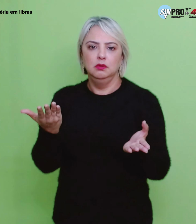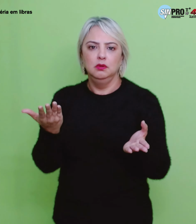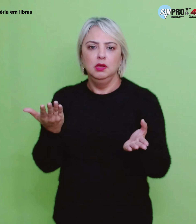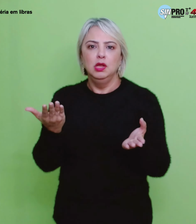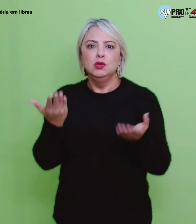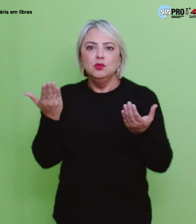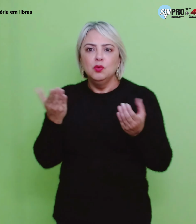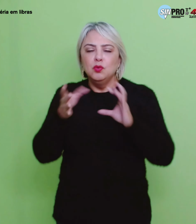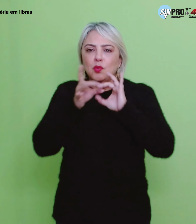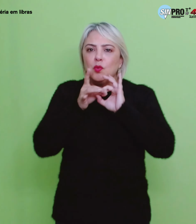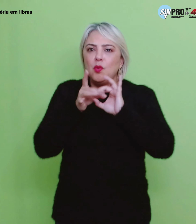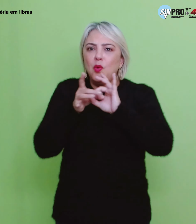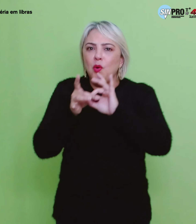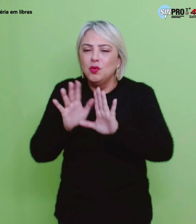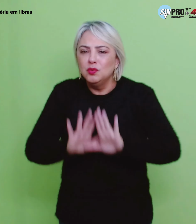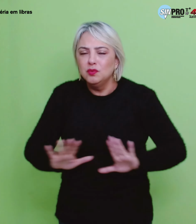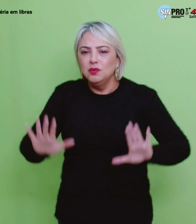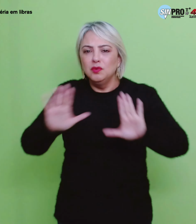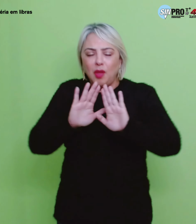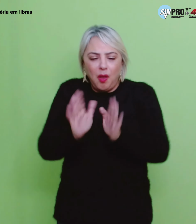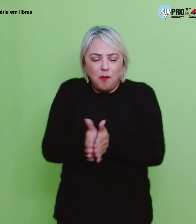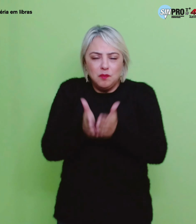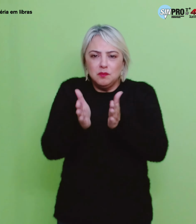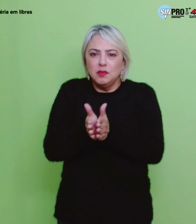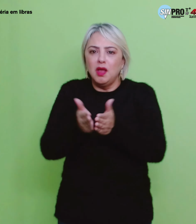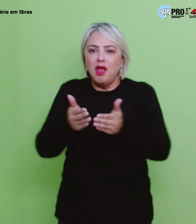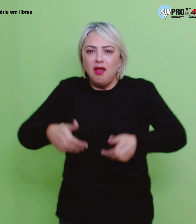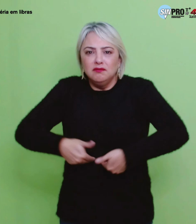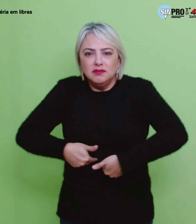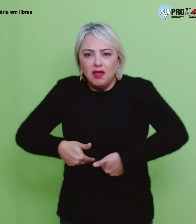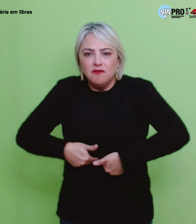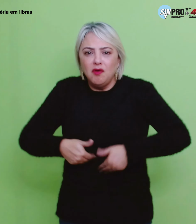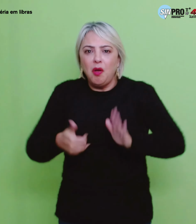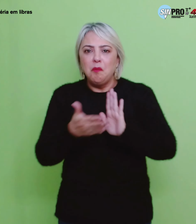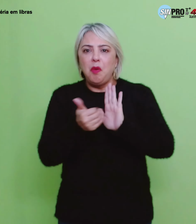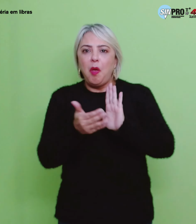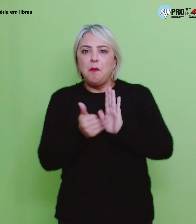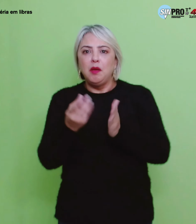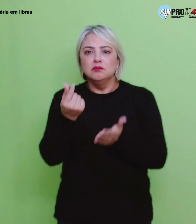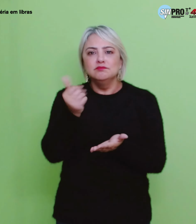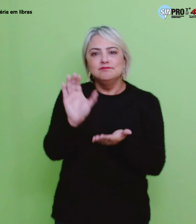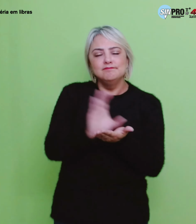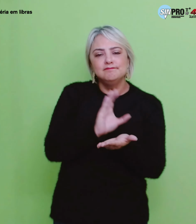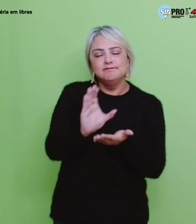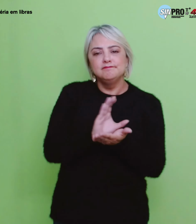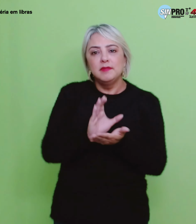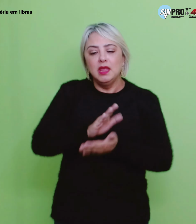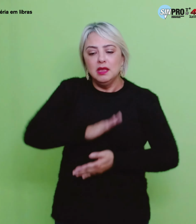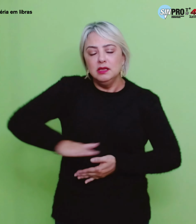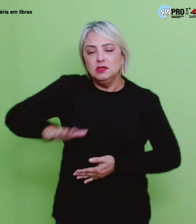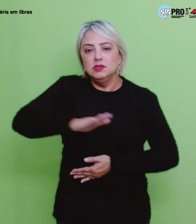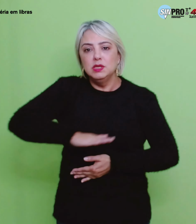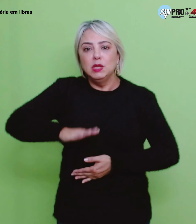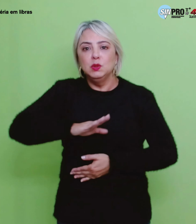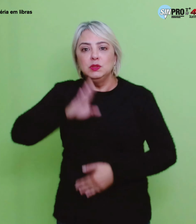fim, diante de uma conjuntura de miséria, fome e retirada de recursos de